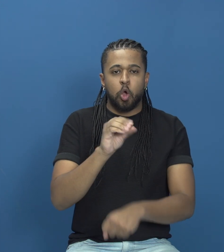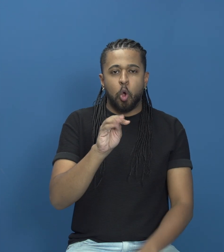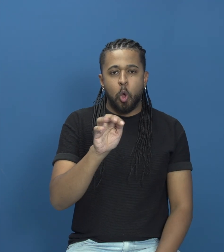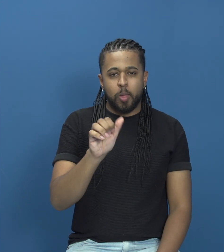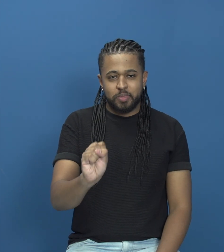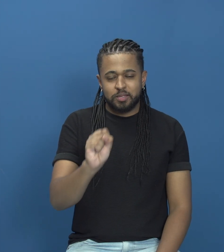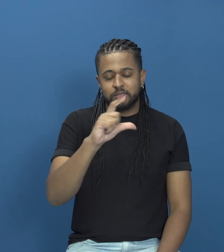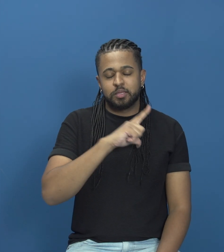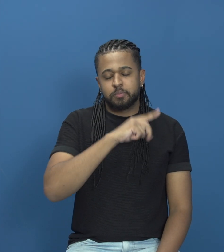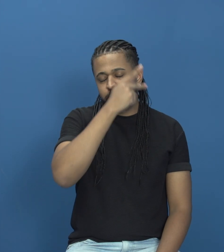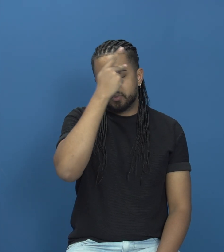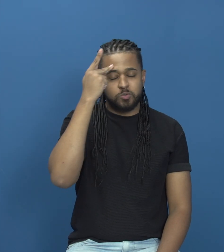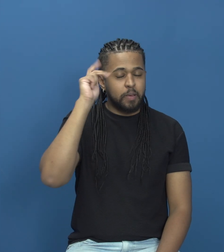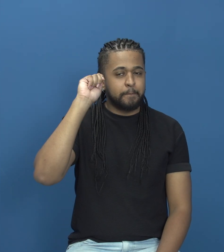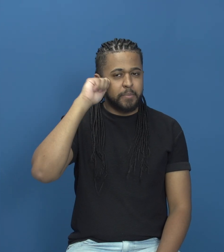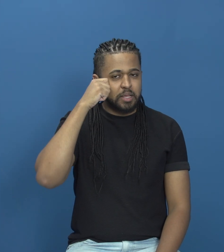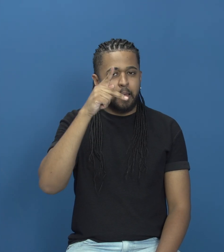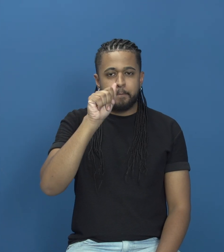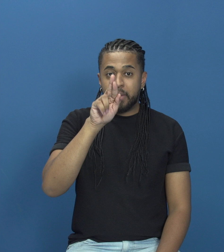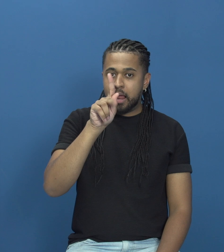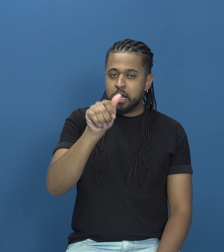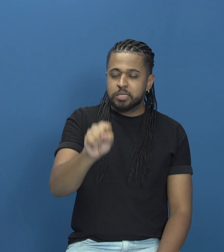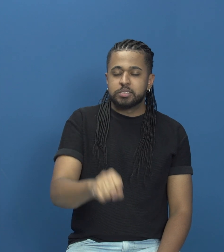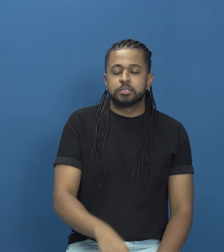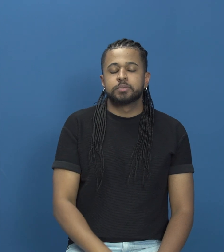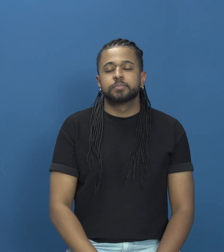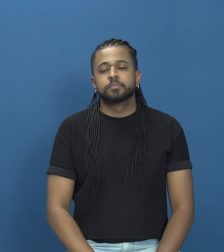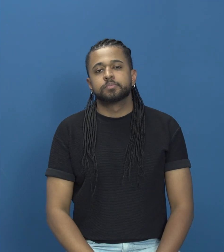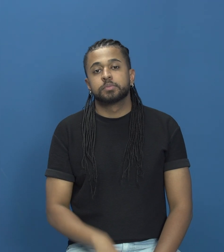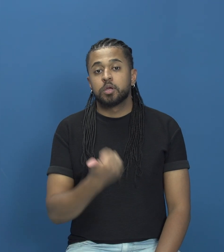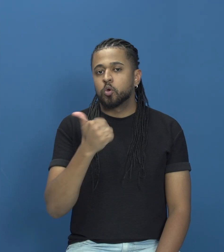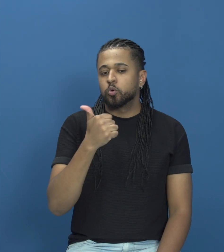cotas destinadas a pessoas pretas e pardas.